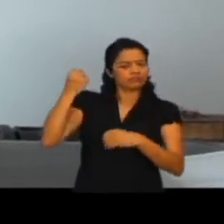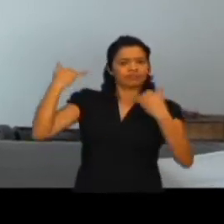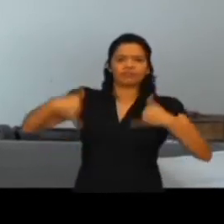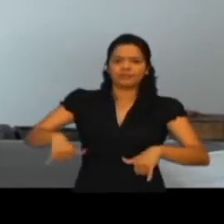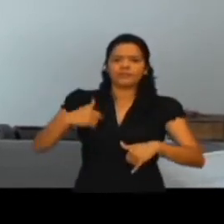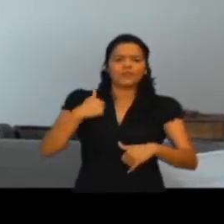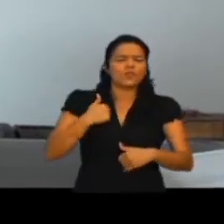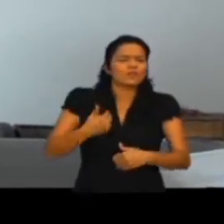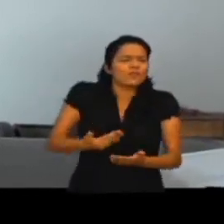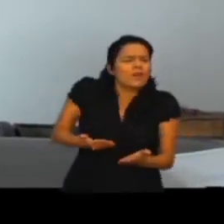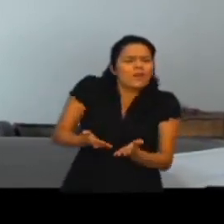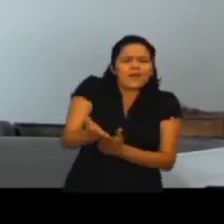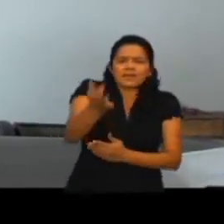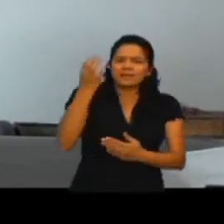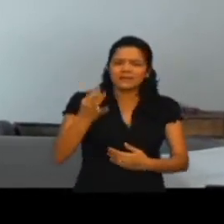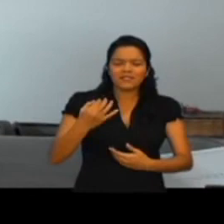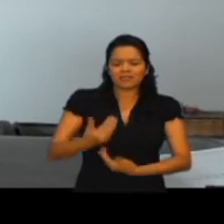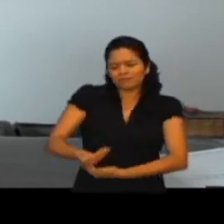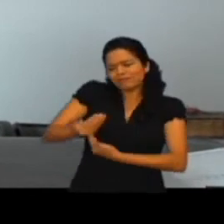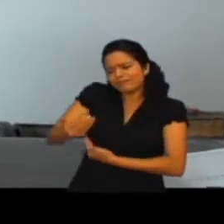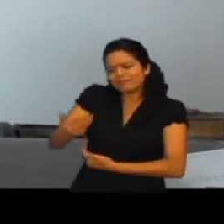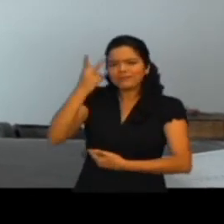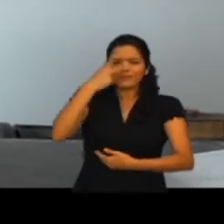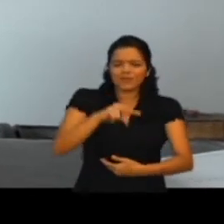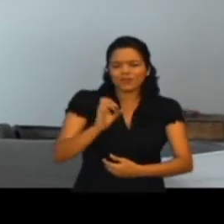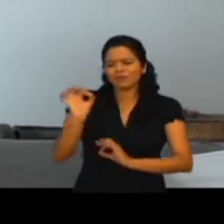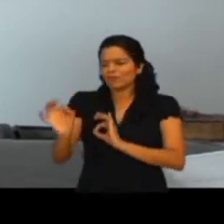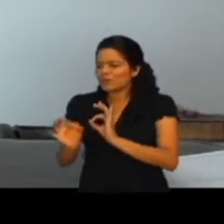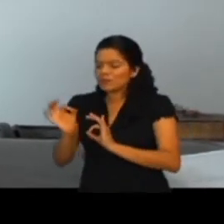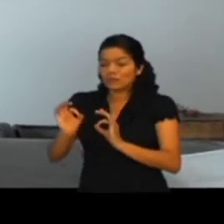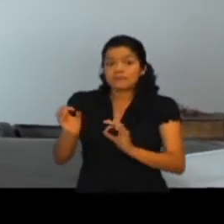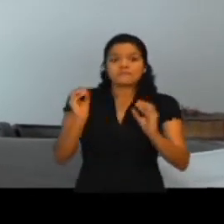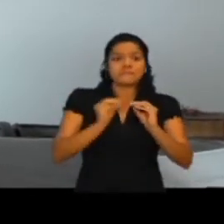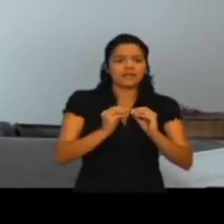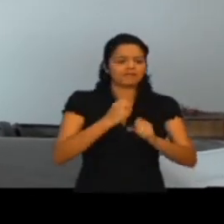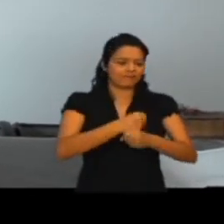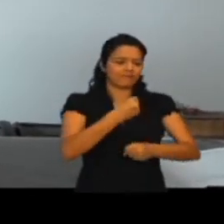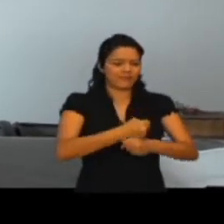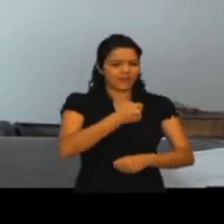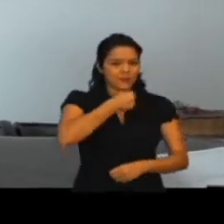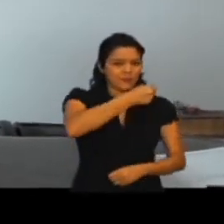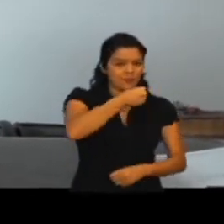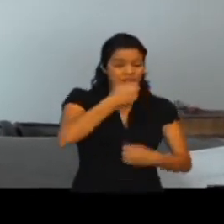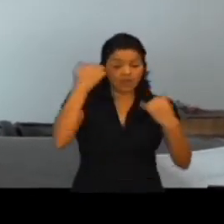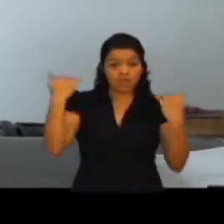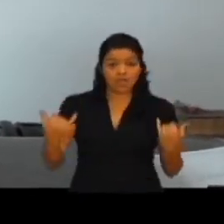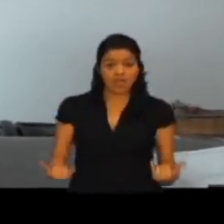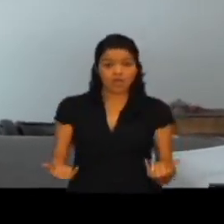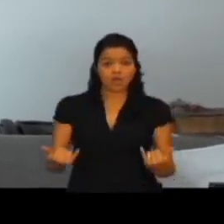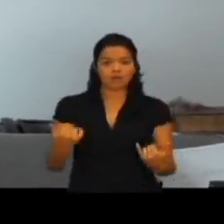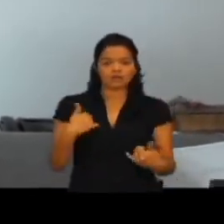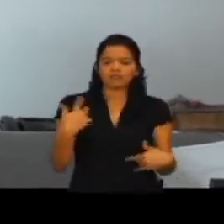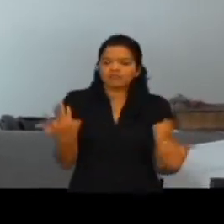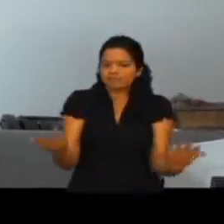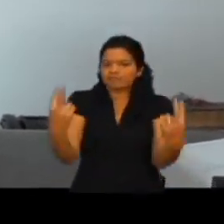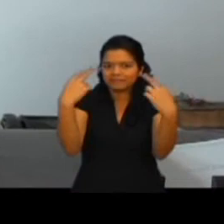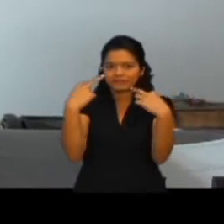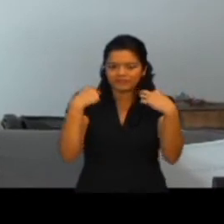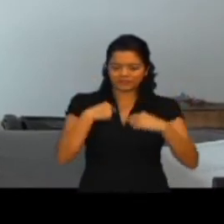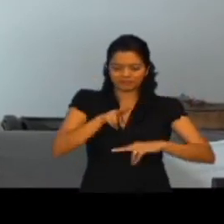¿no? O sea, fue toda mi vida de hijos, de brazos, de todo esto y con la pasión del periodismo ahí. Y ahora pues estoy aquí, como